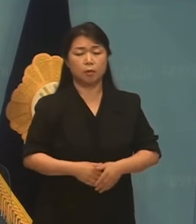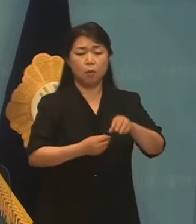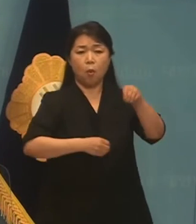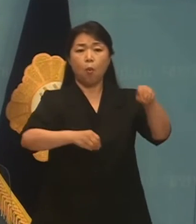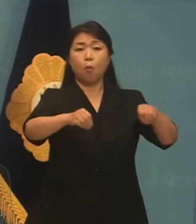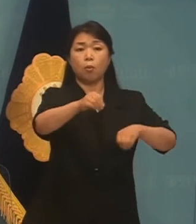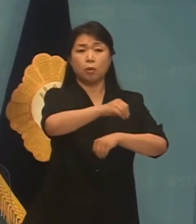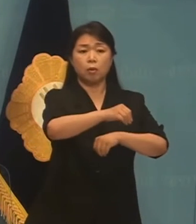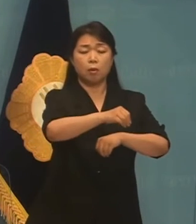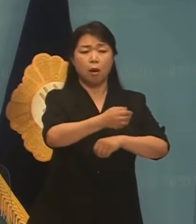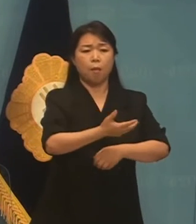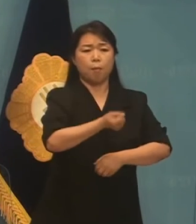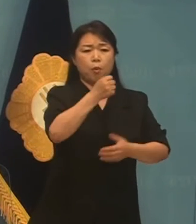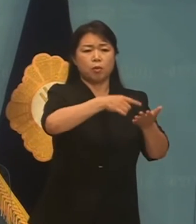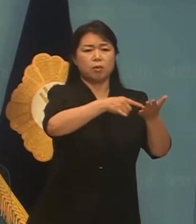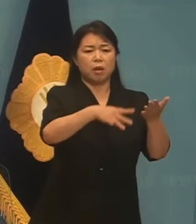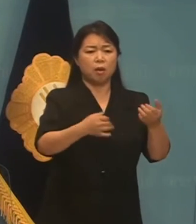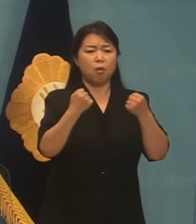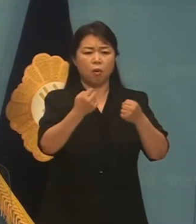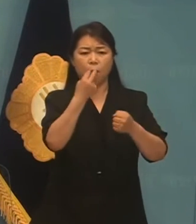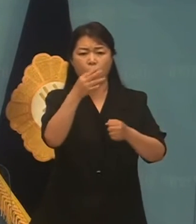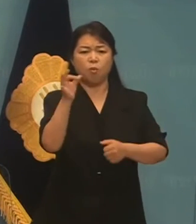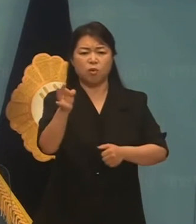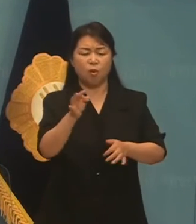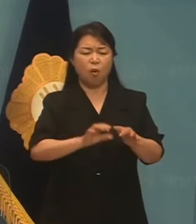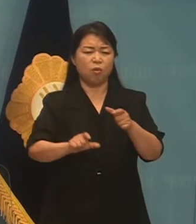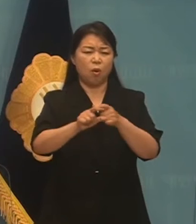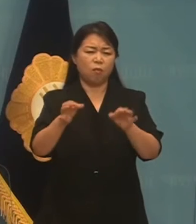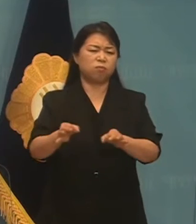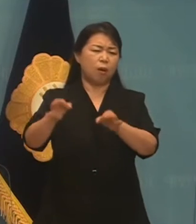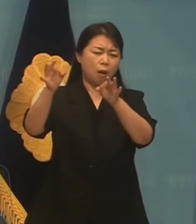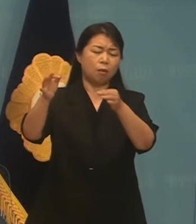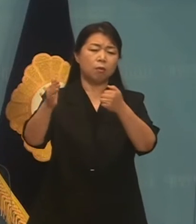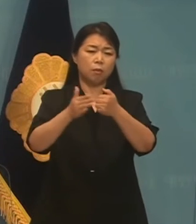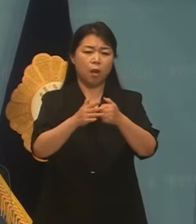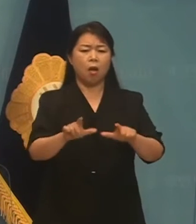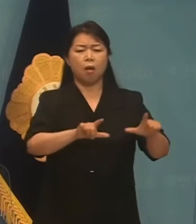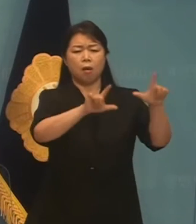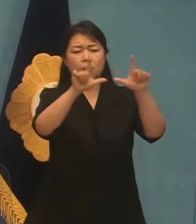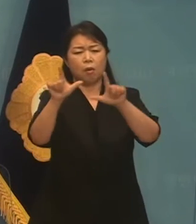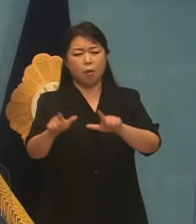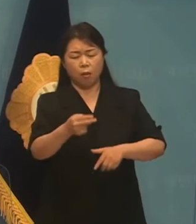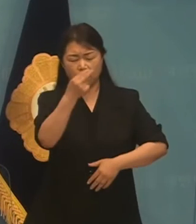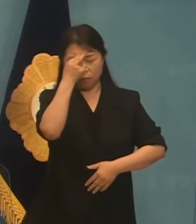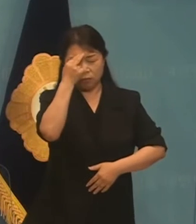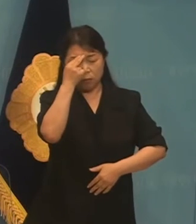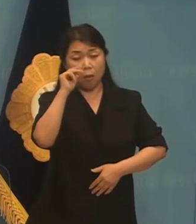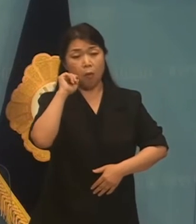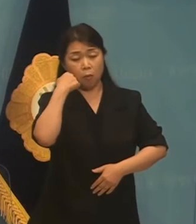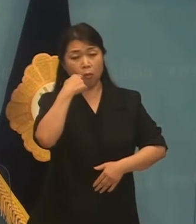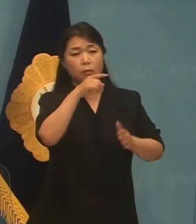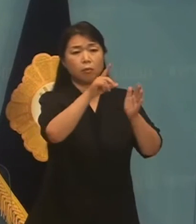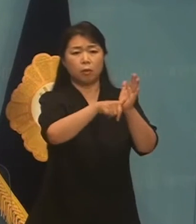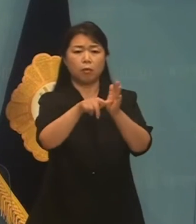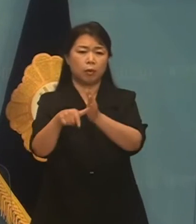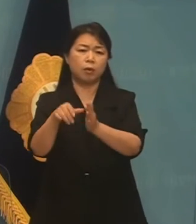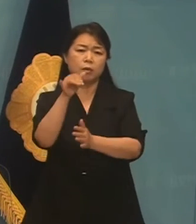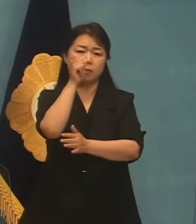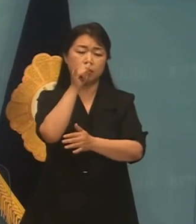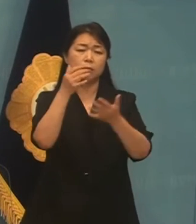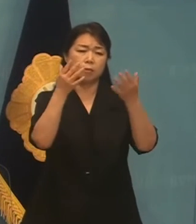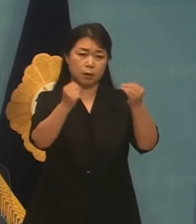오히려 보유세와 건강보험료만 크게 올라 생활이 어렵게 된 경우가